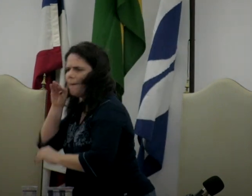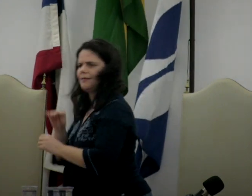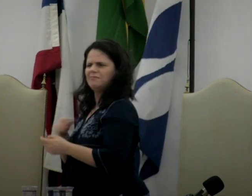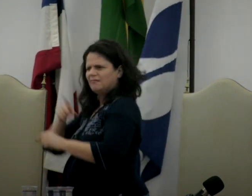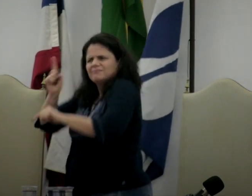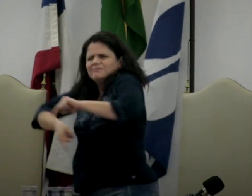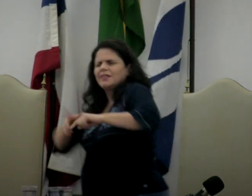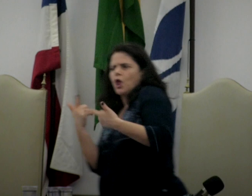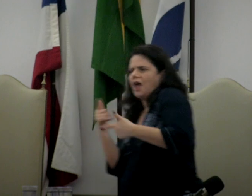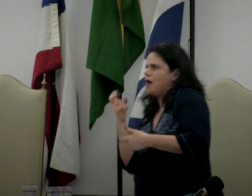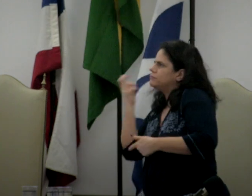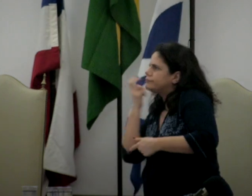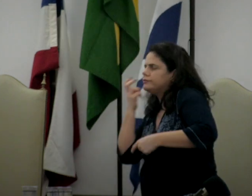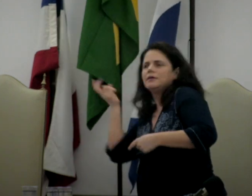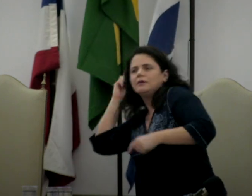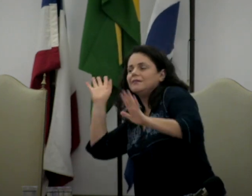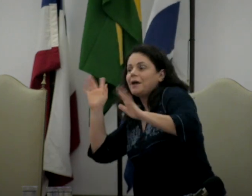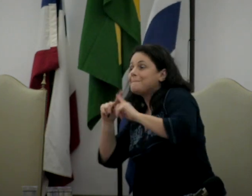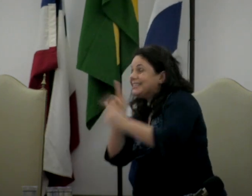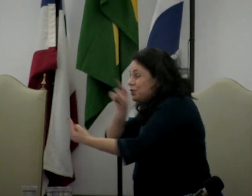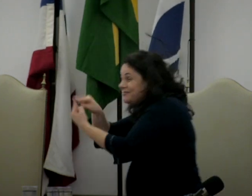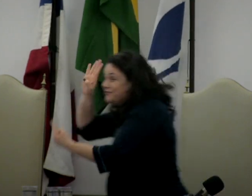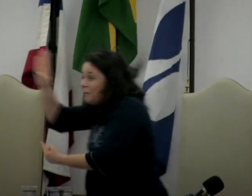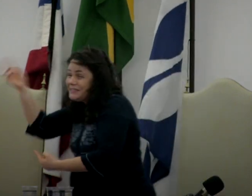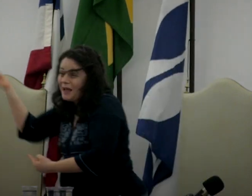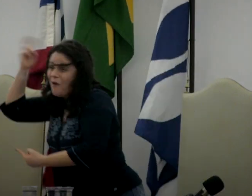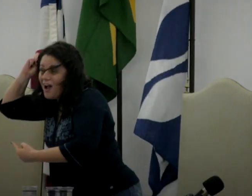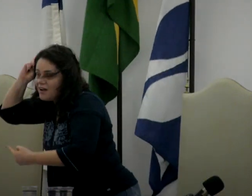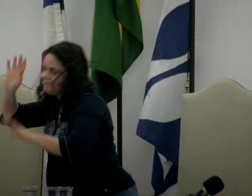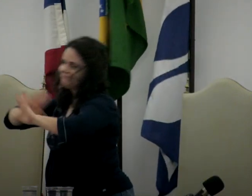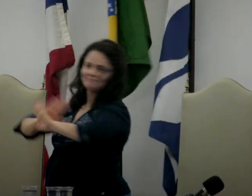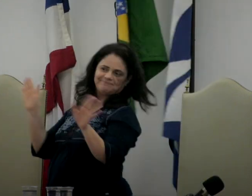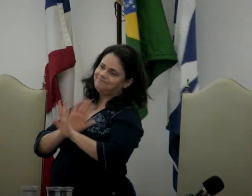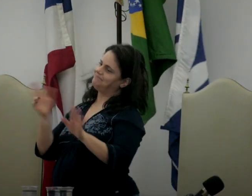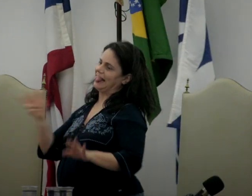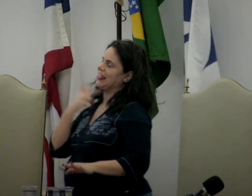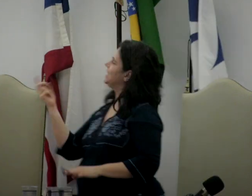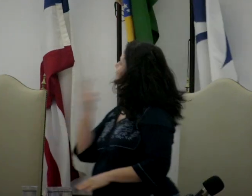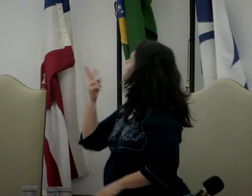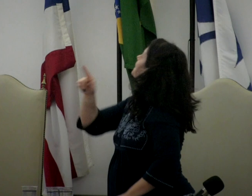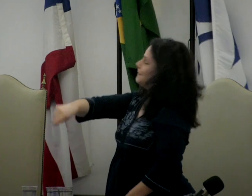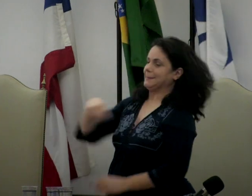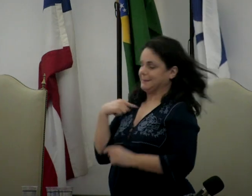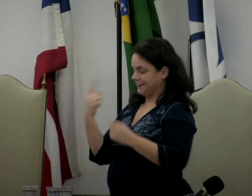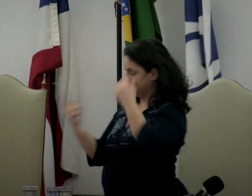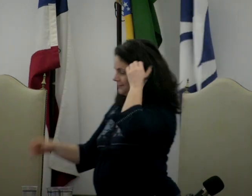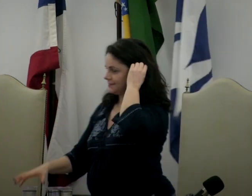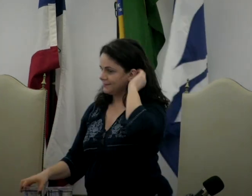ser bilíngue, que ele vai se desenvolver. Também ele tem a possibilidade de se oralizar, mas o objetivo é só